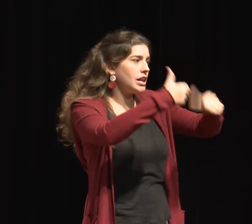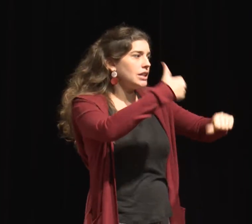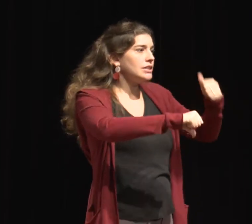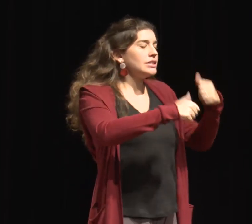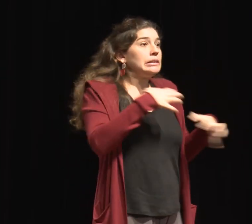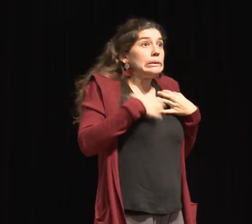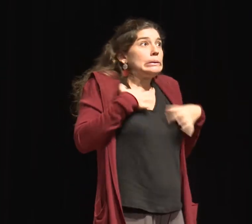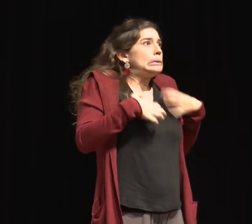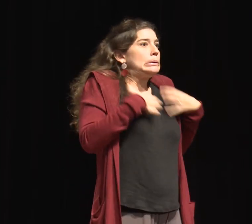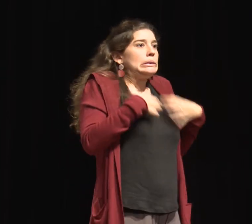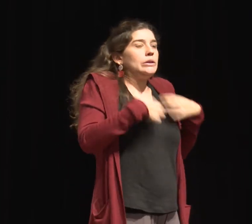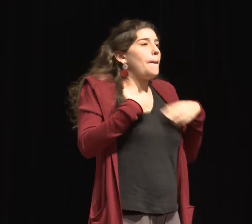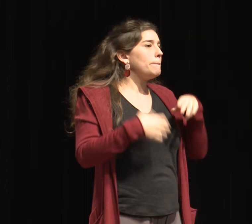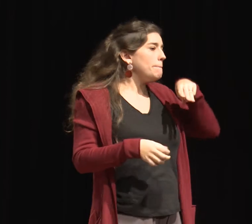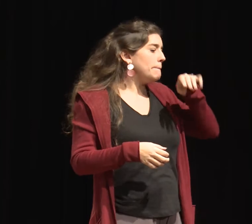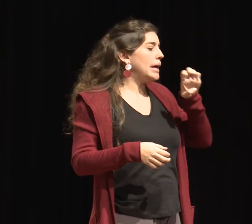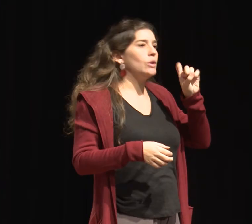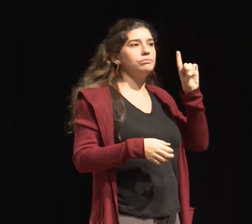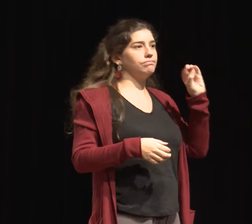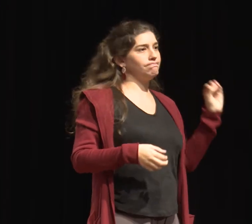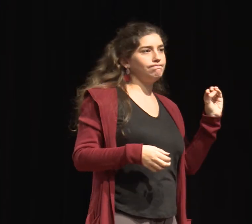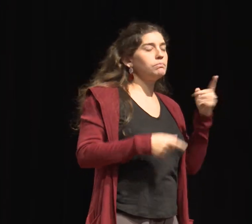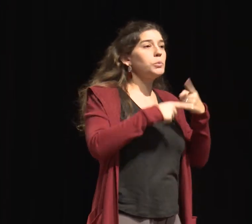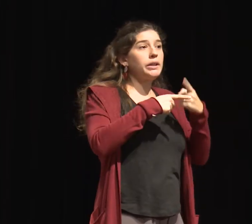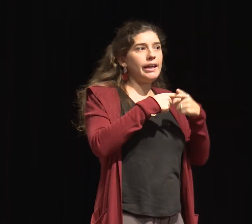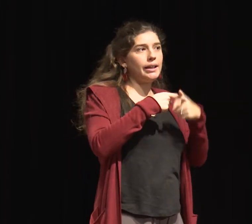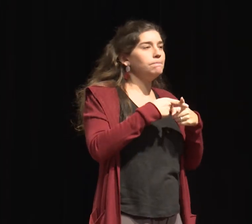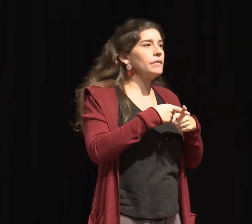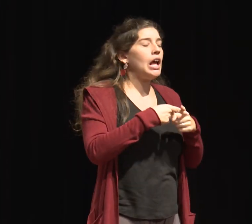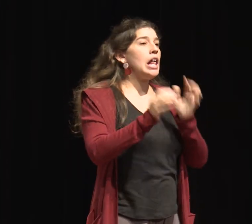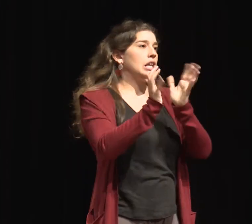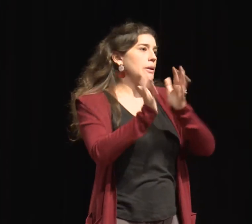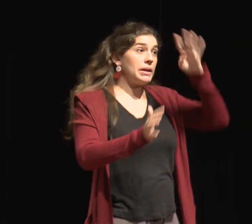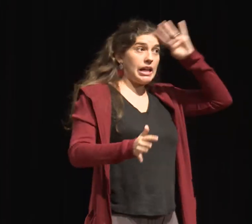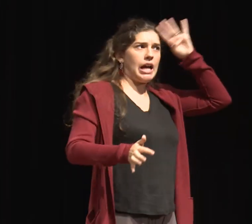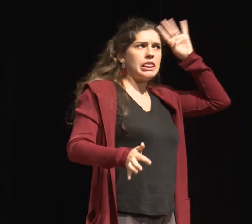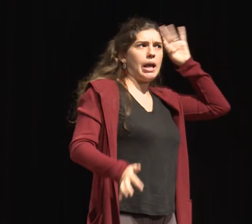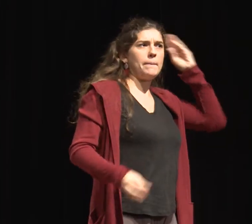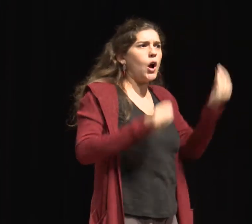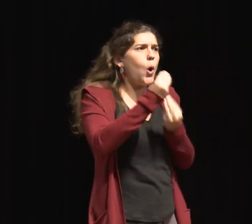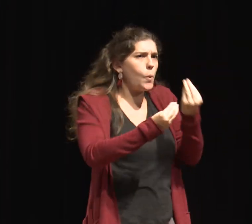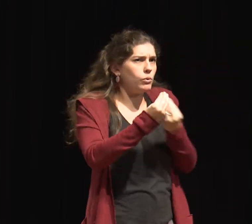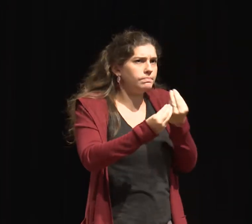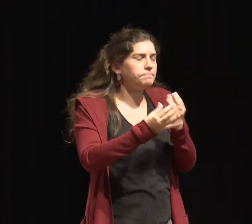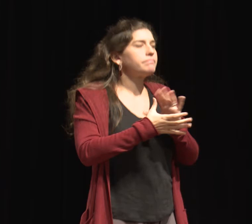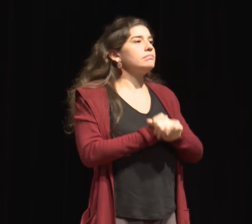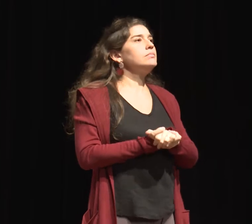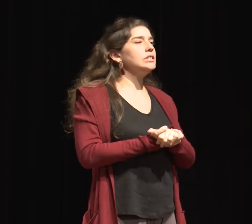no dia da avaliação ele fica com medo, porque como é que vai ser a língua de